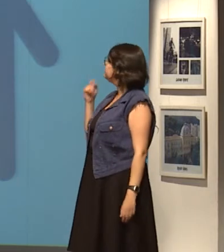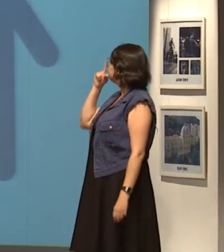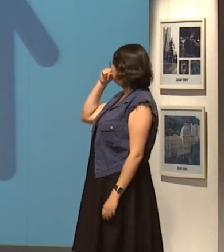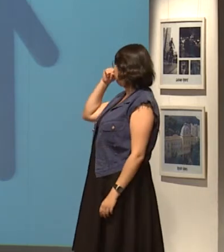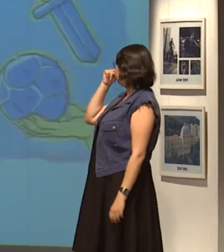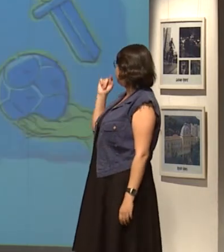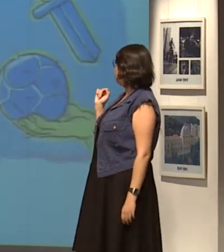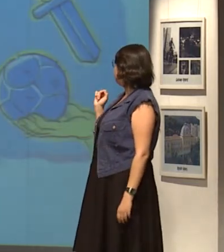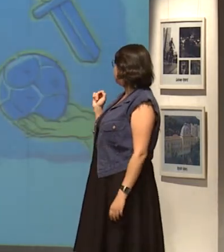futebol.